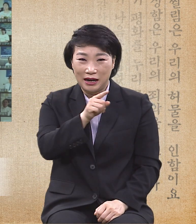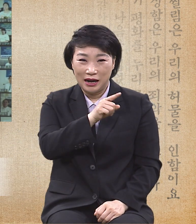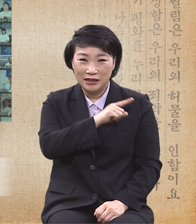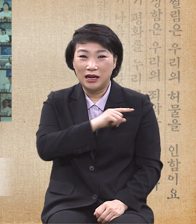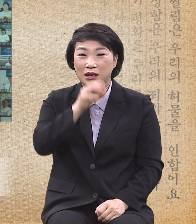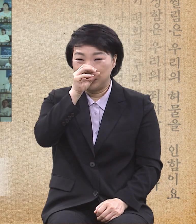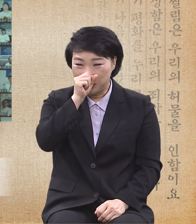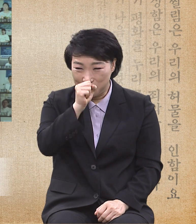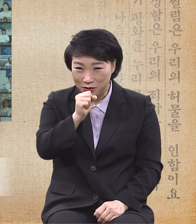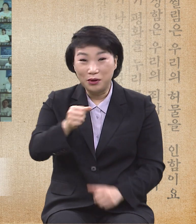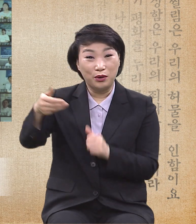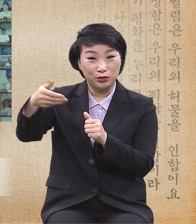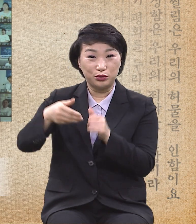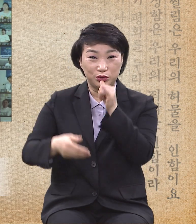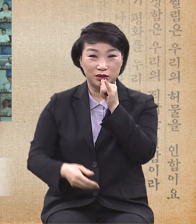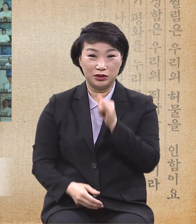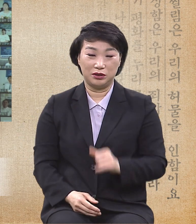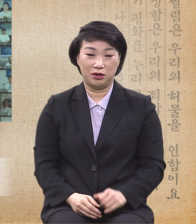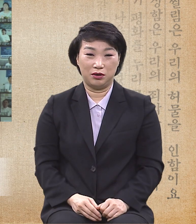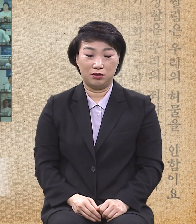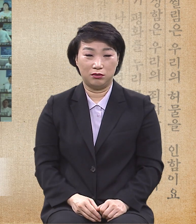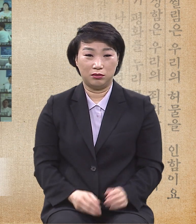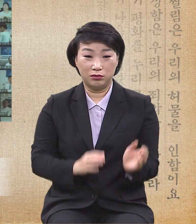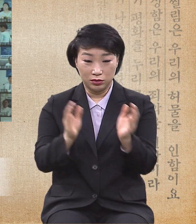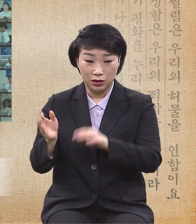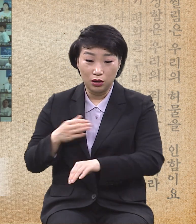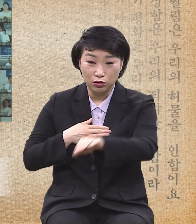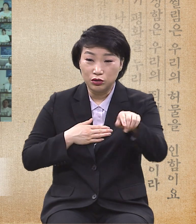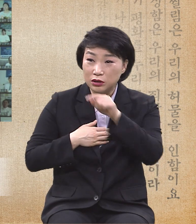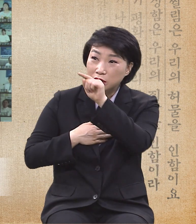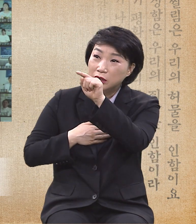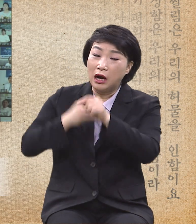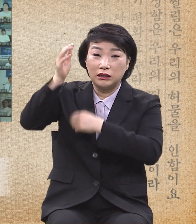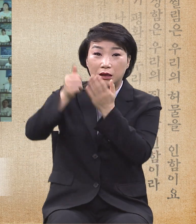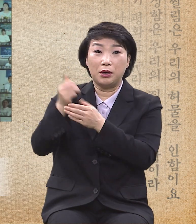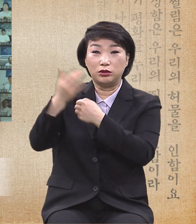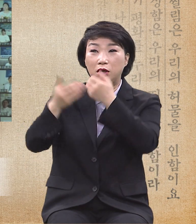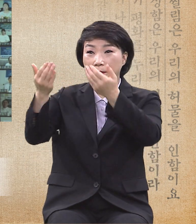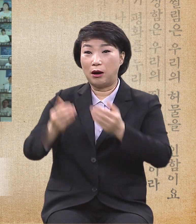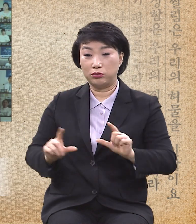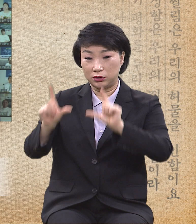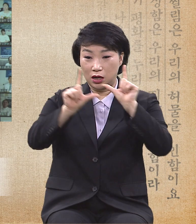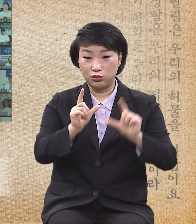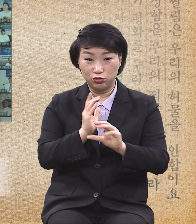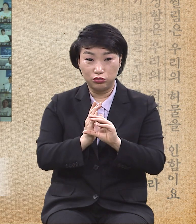좋은 것으로 제공해 주시는데 우리는 그런 은혜를 받고 있으면서도